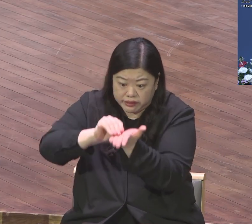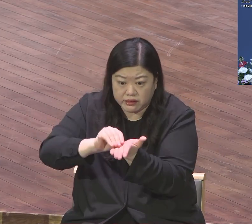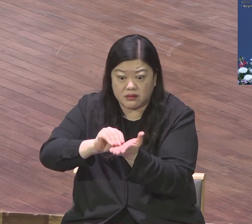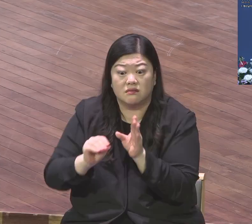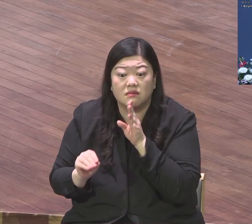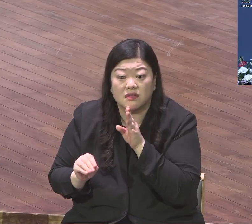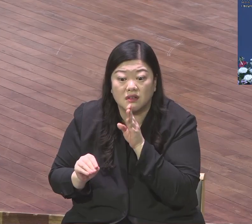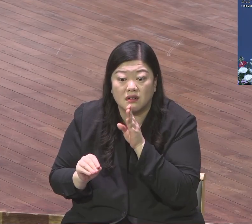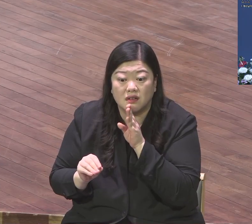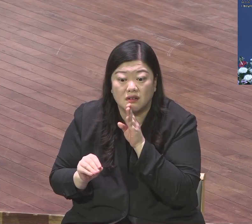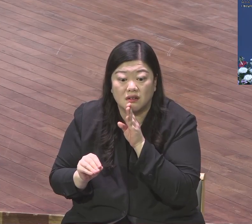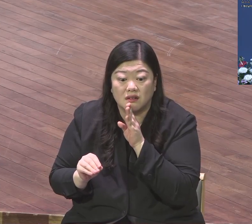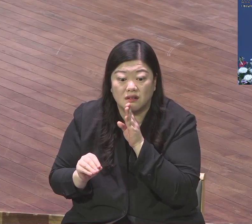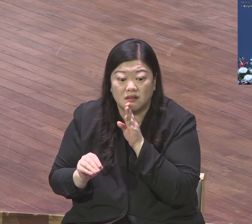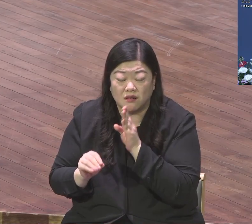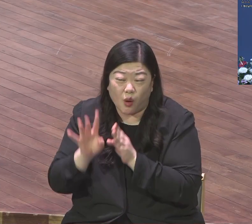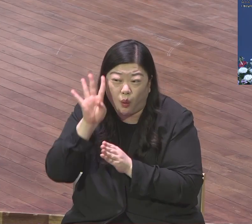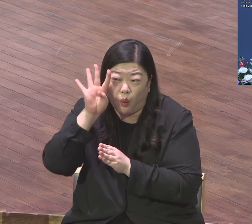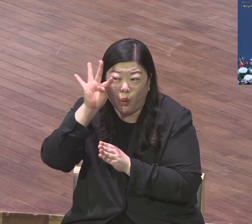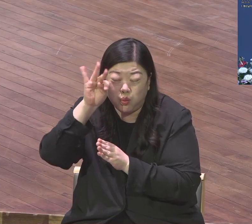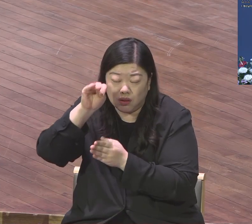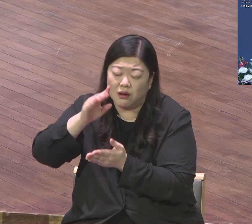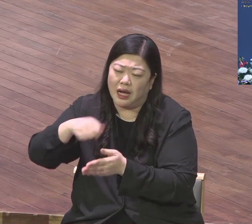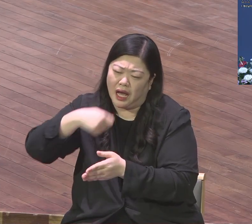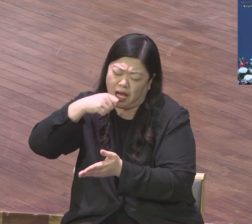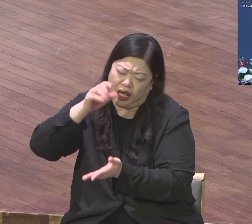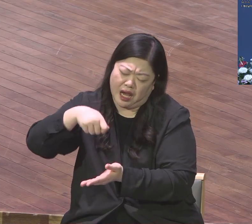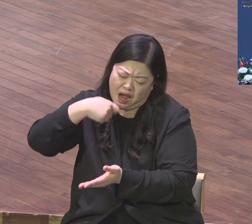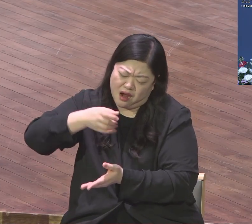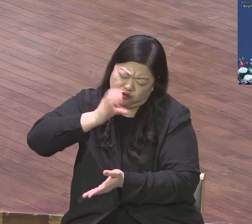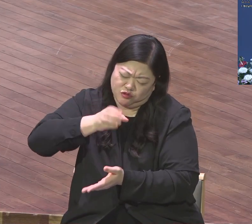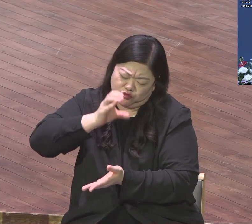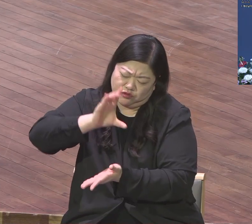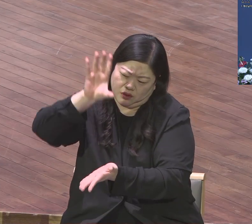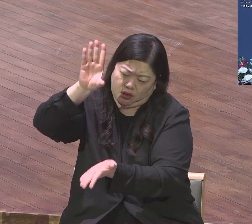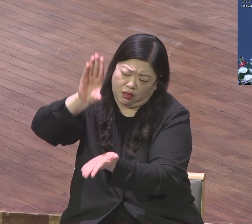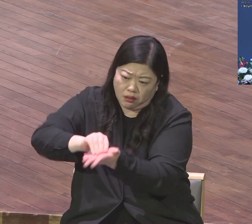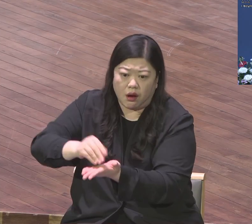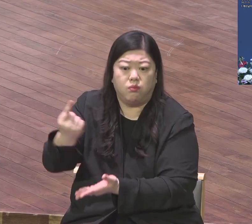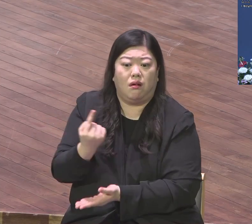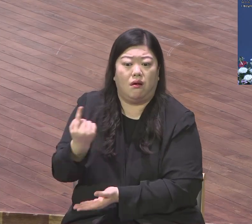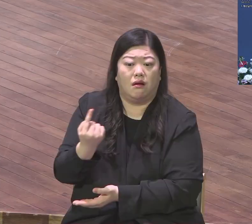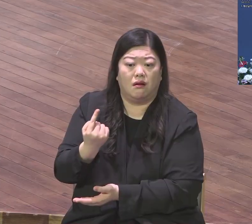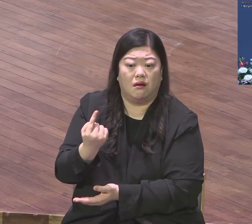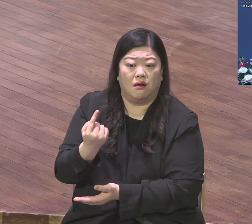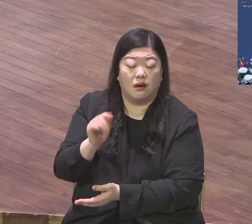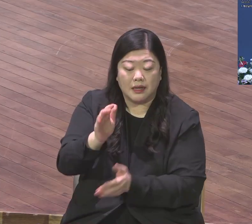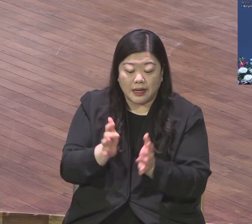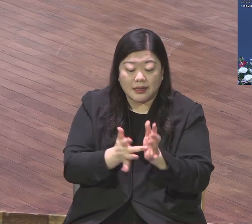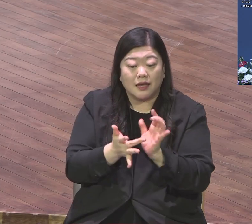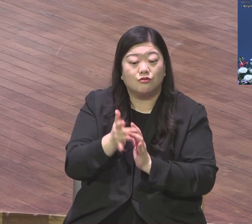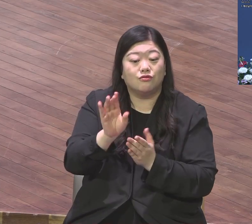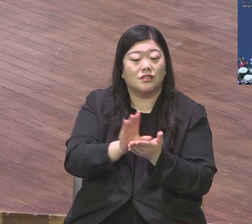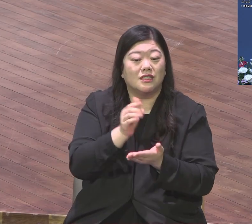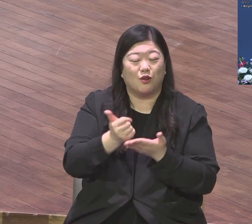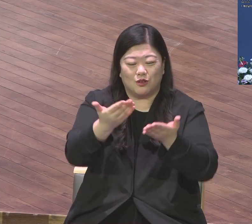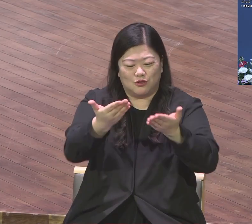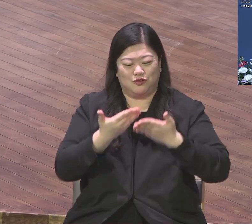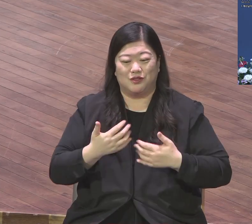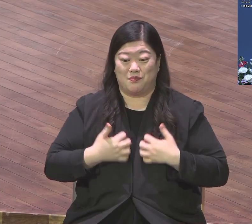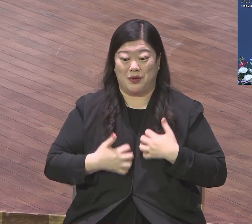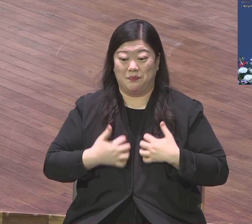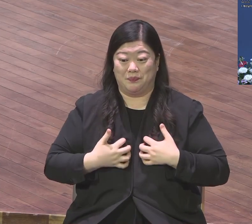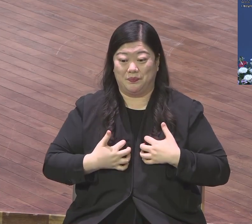그러나 예수 그리스도를 통해 주어지는 이 즐거움, 이 기쁨은 한계가 없다,